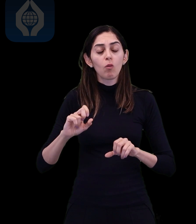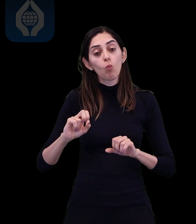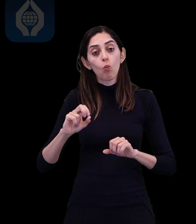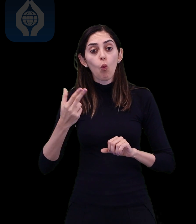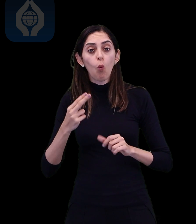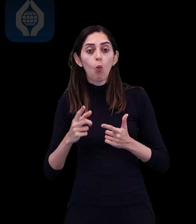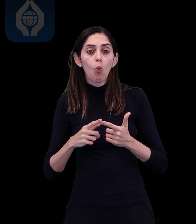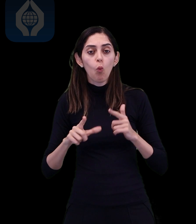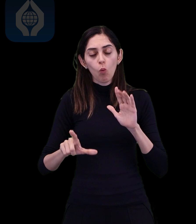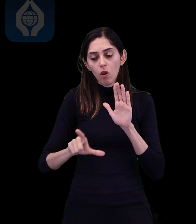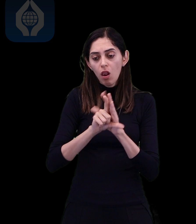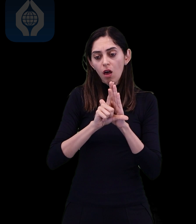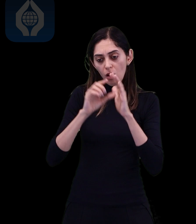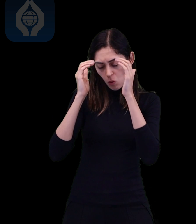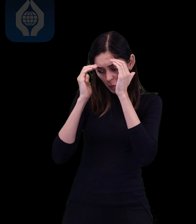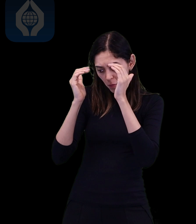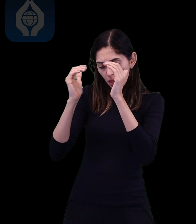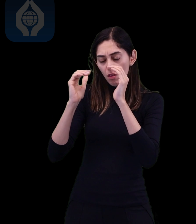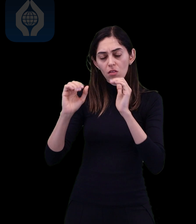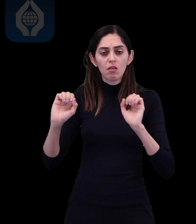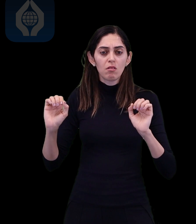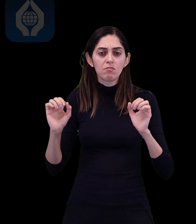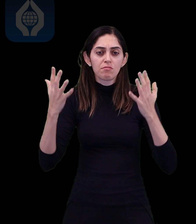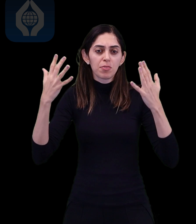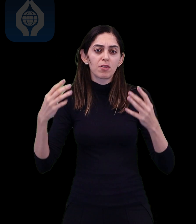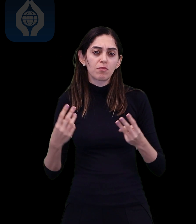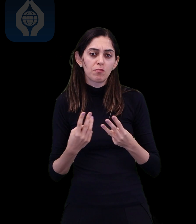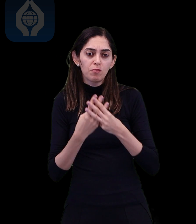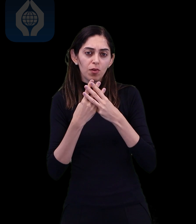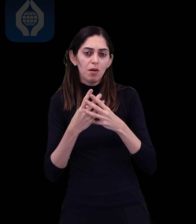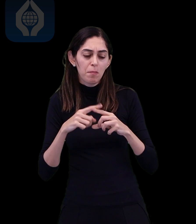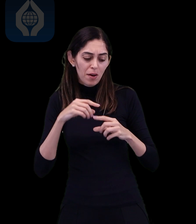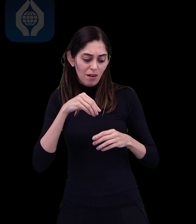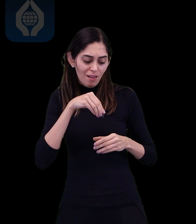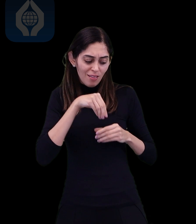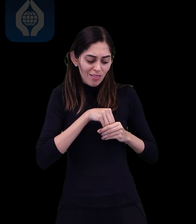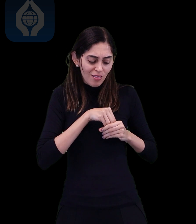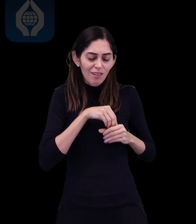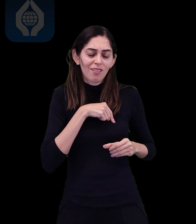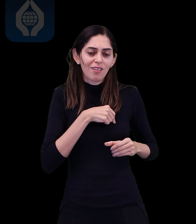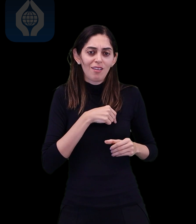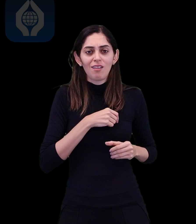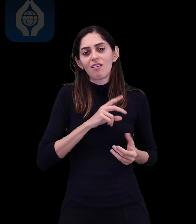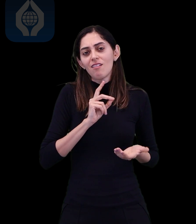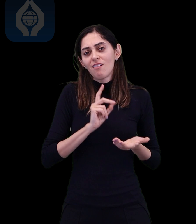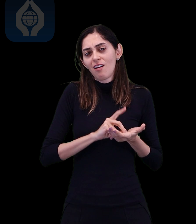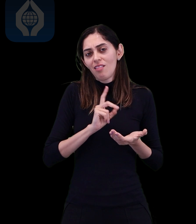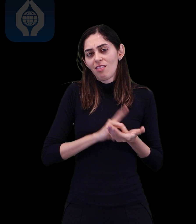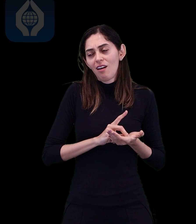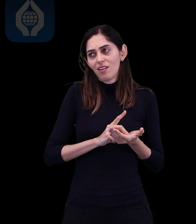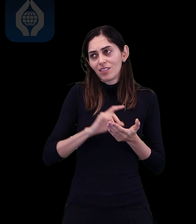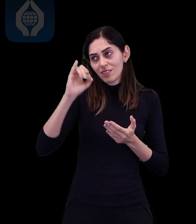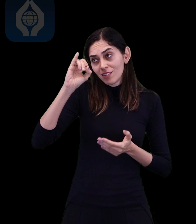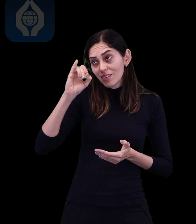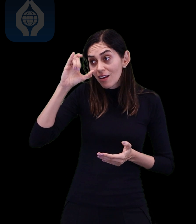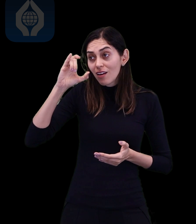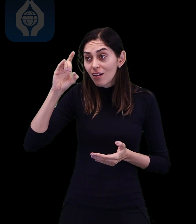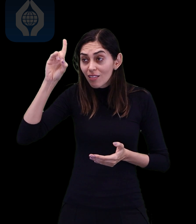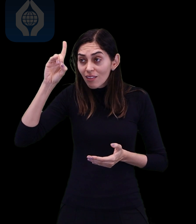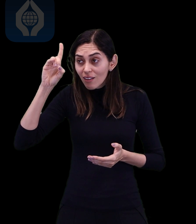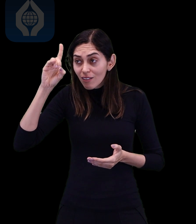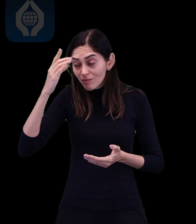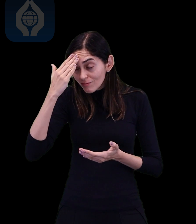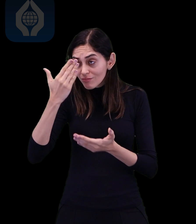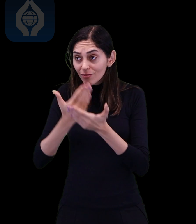a Páscoa porque queriam obedecer à lei de Deus exteriormente. Contudo, no seu interior não se importavam realmente com